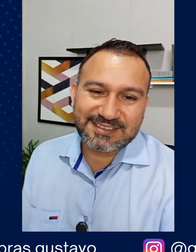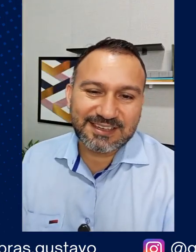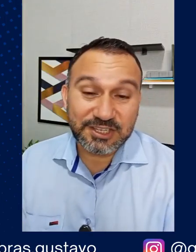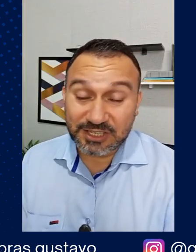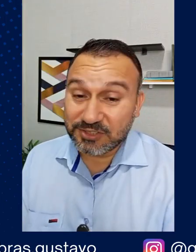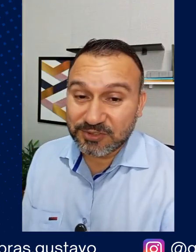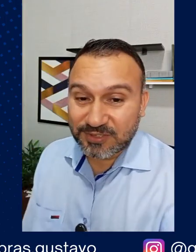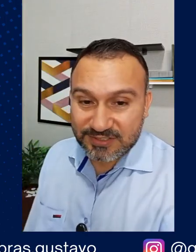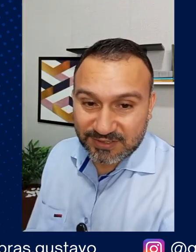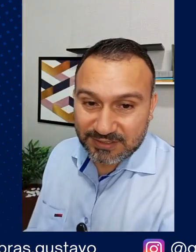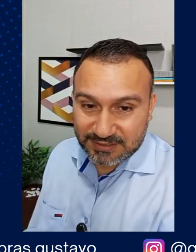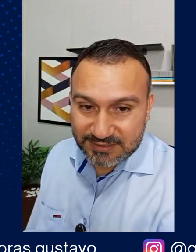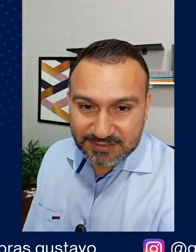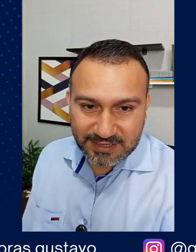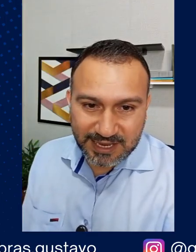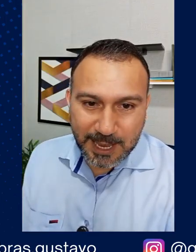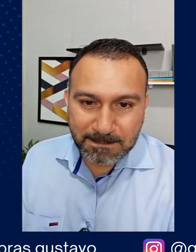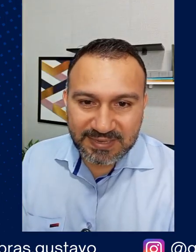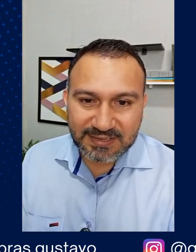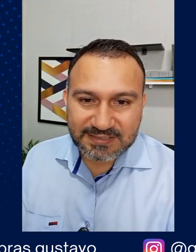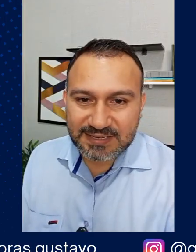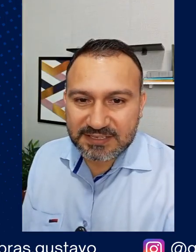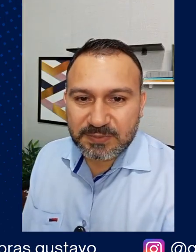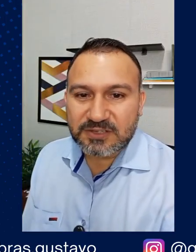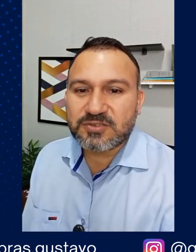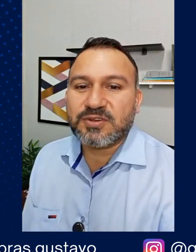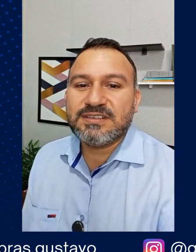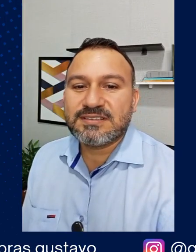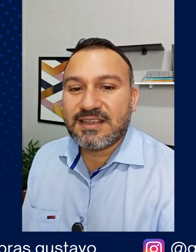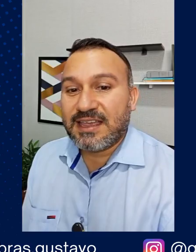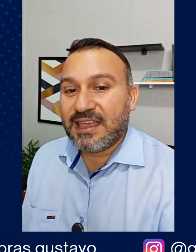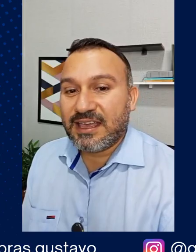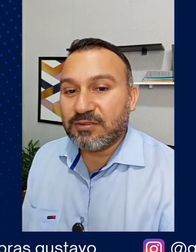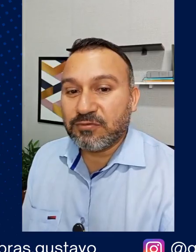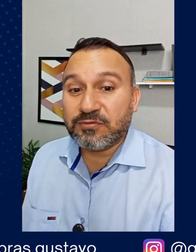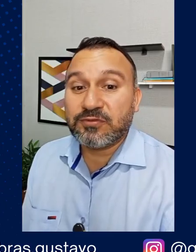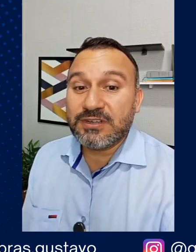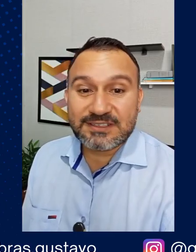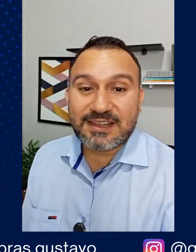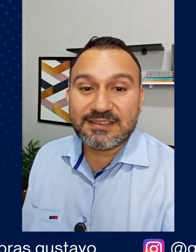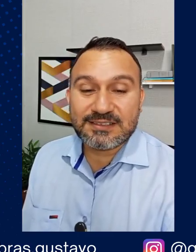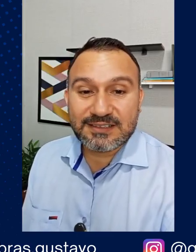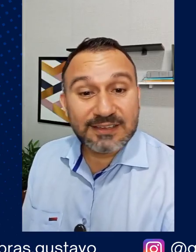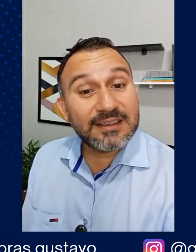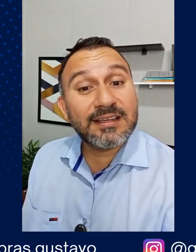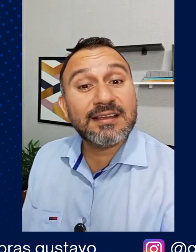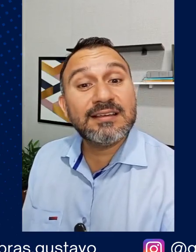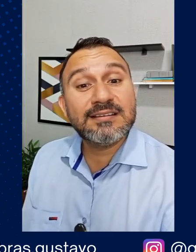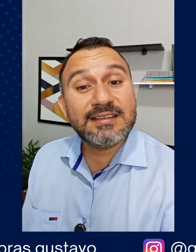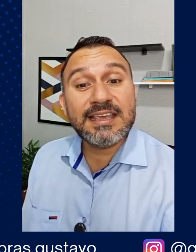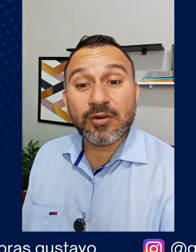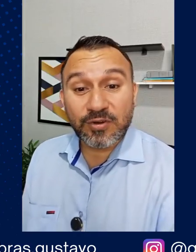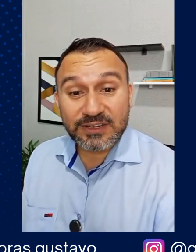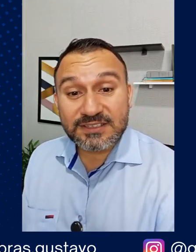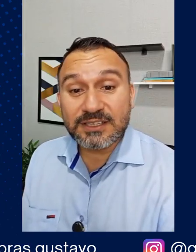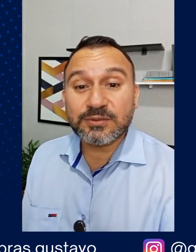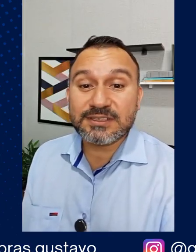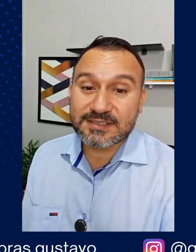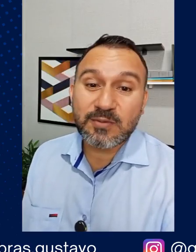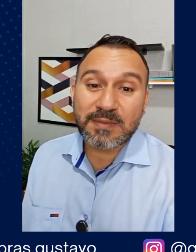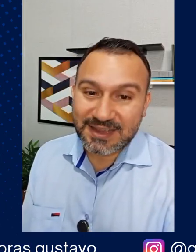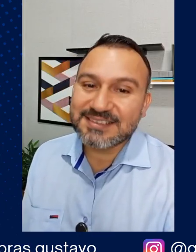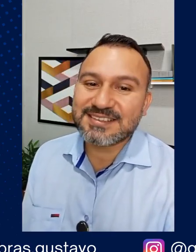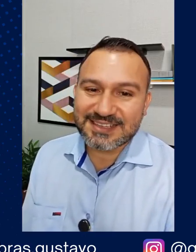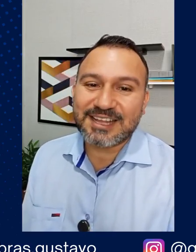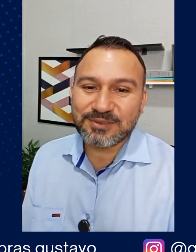noite. A Edilane colocou assim, ó, antes minhas expressões eram forçadas. E agora sinto